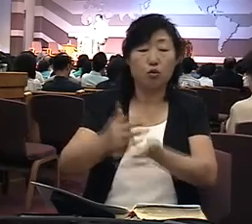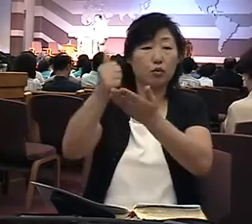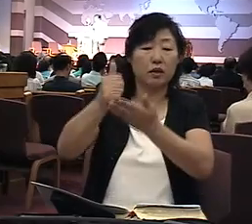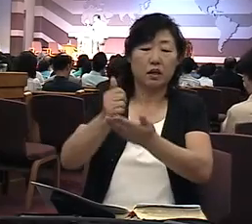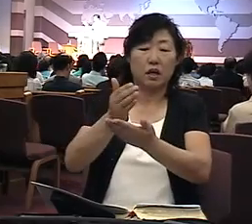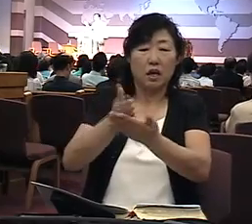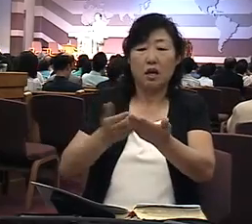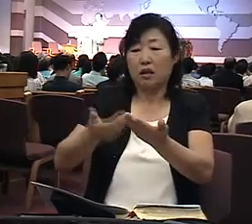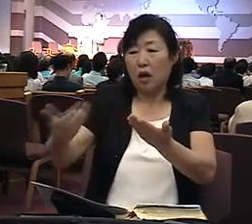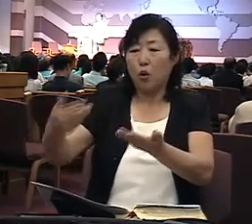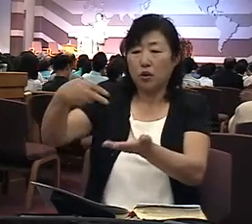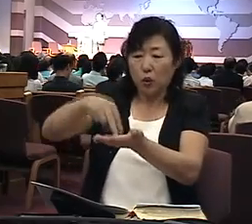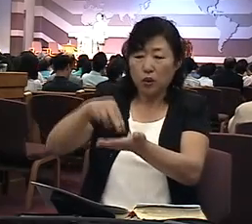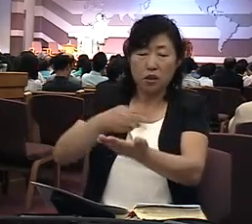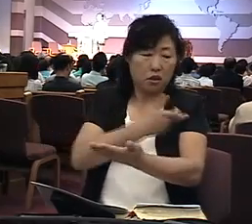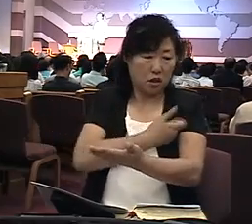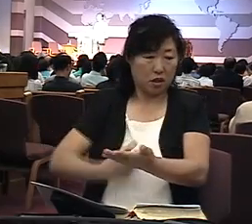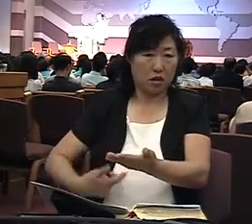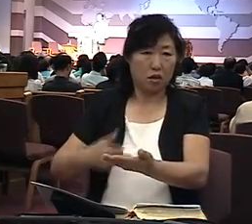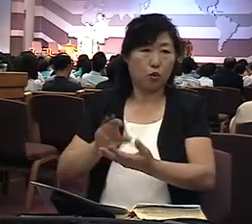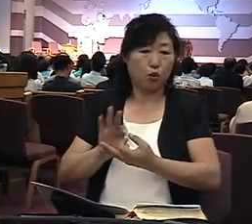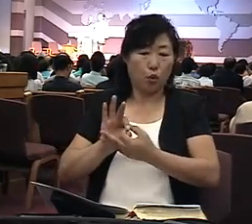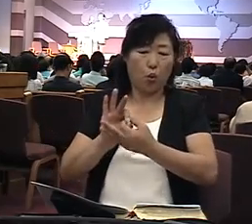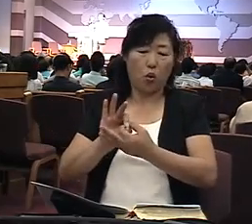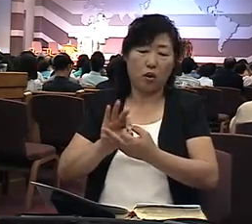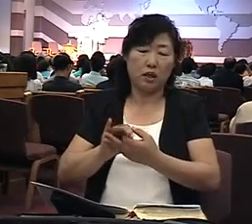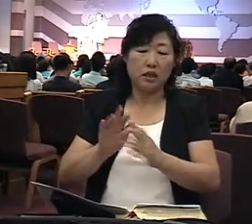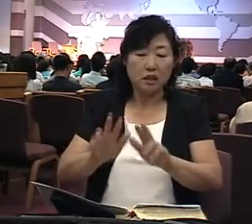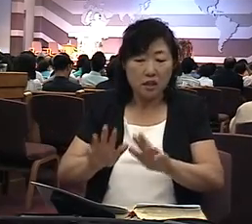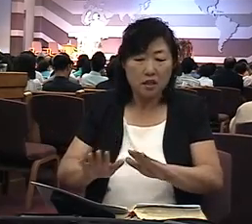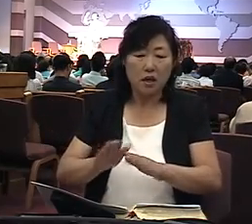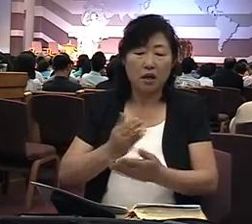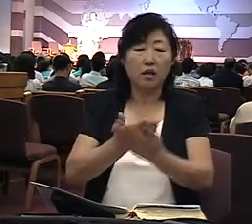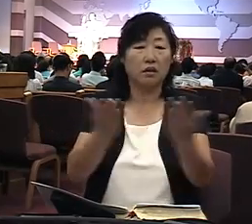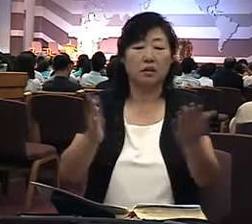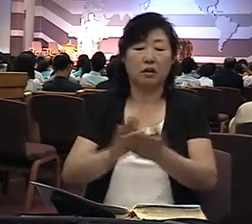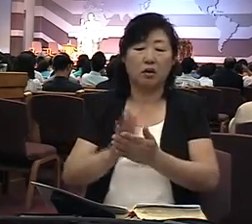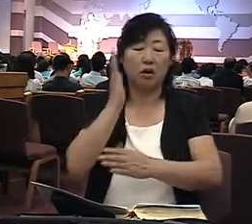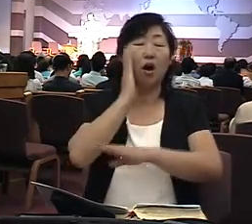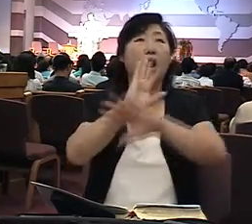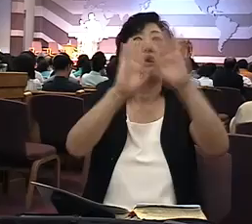세우신 제자들을 통하여 이제 그들에게 하늘의 영권을 주시고